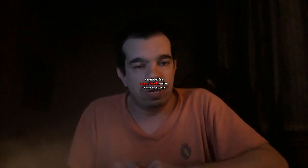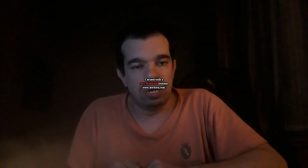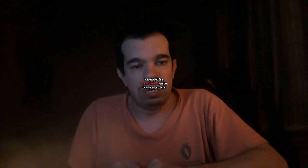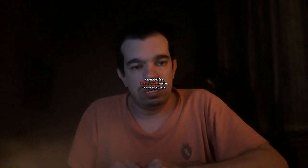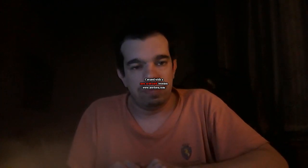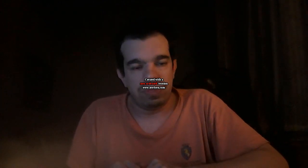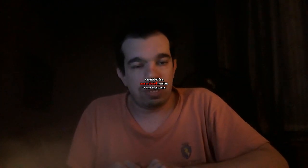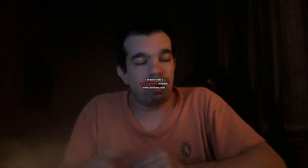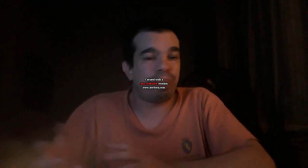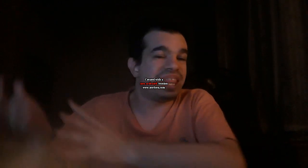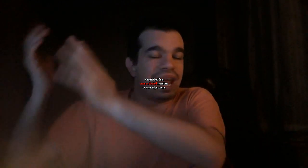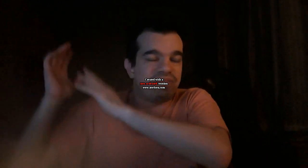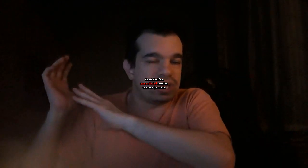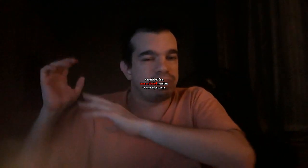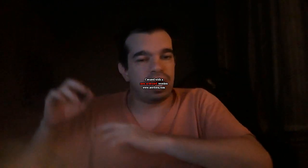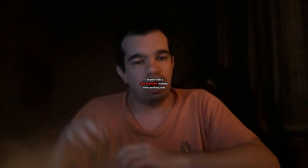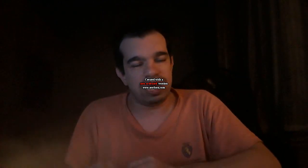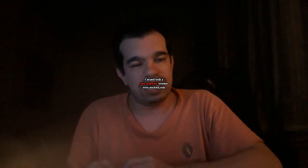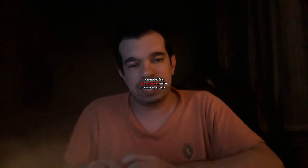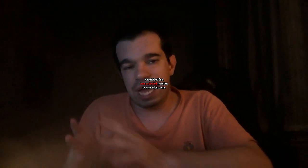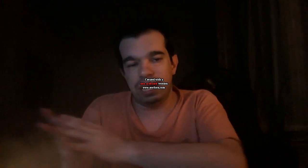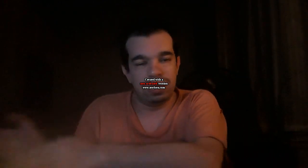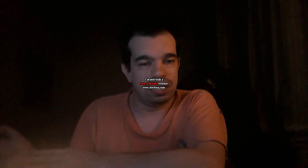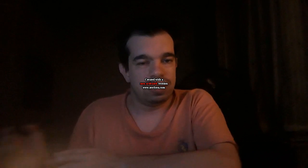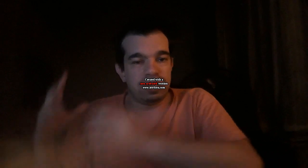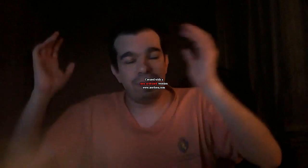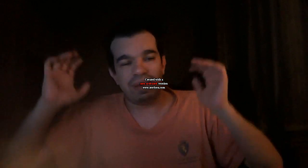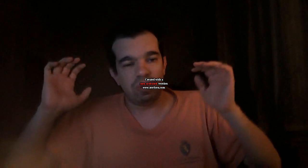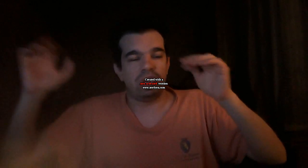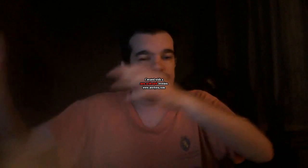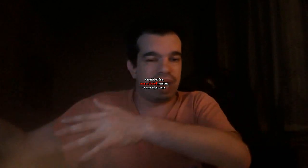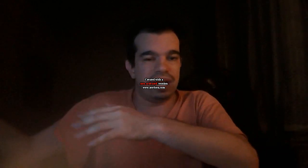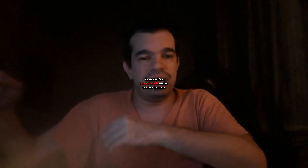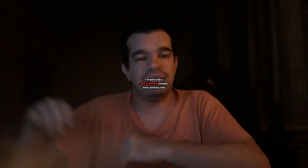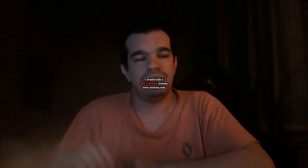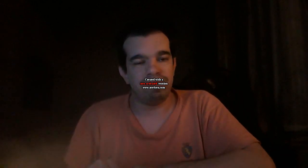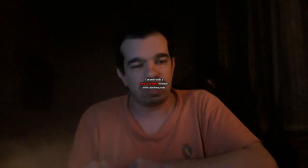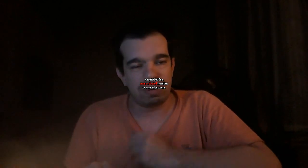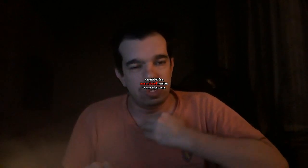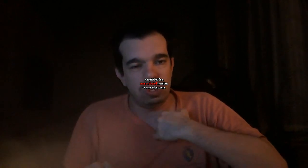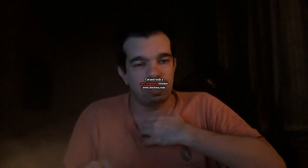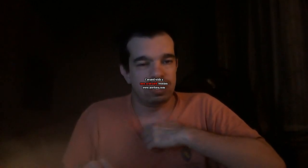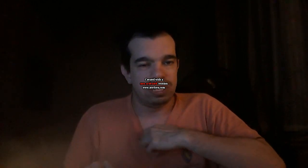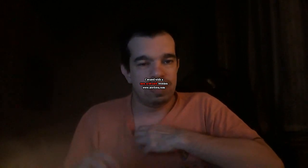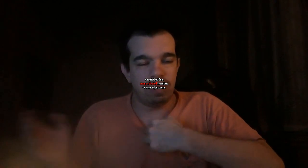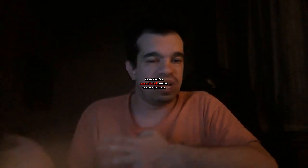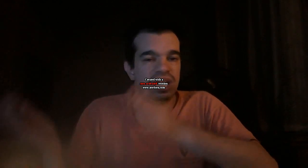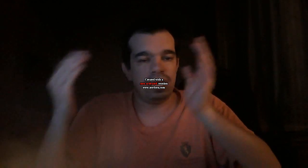disabili. Dobbiamo prendere a forza pure loro, gli anziani, ce li mettiamo sulle spalle, li portiamo giù, poi